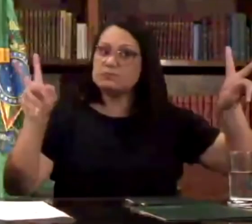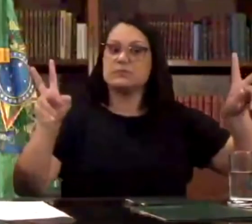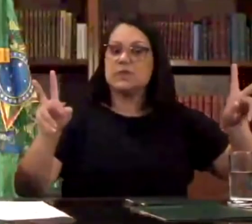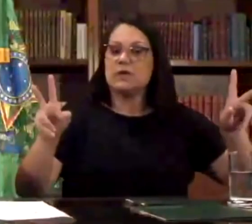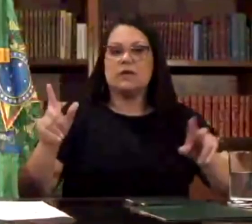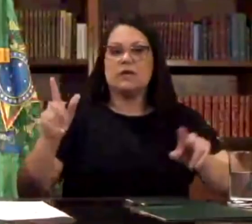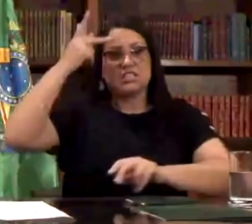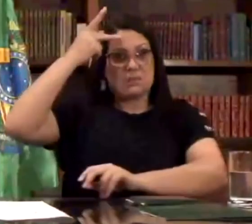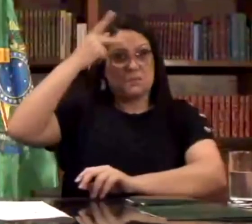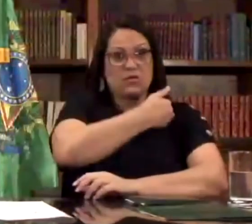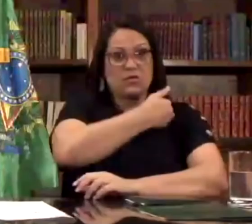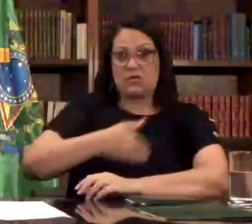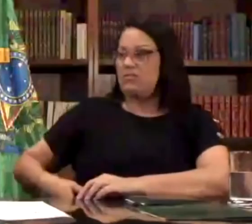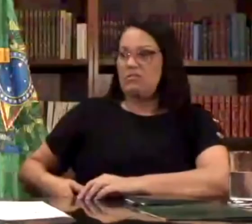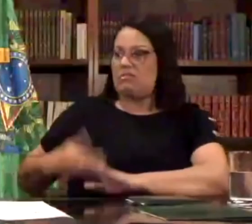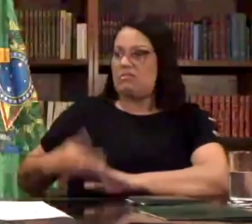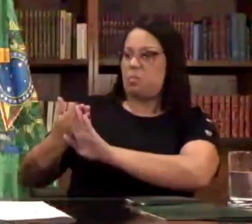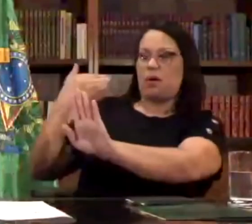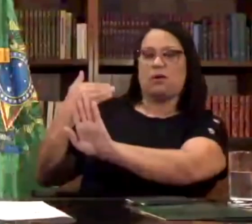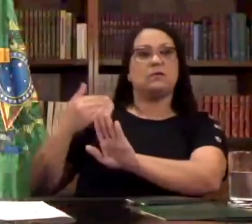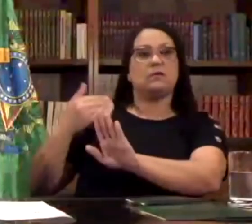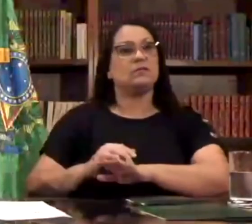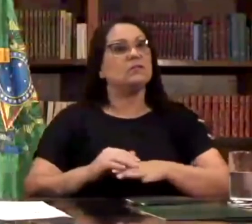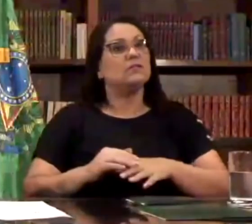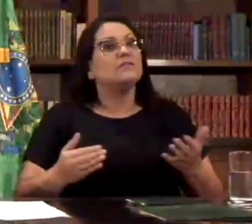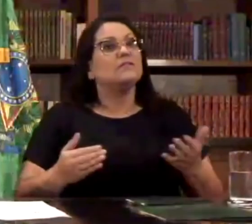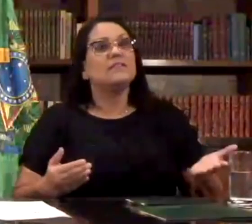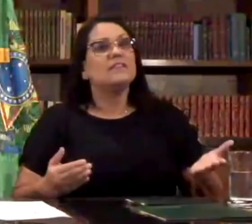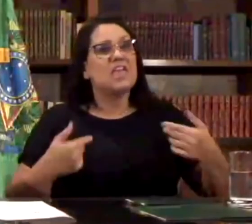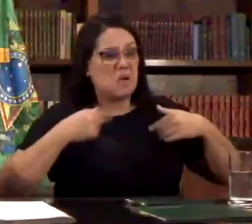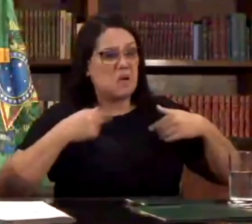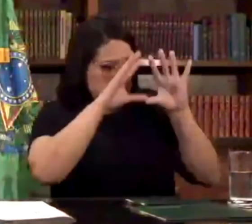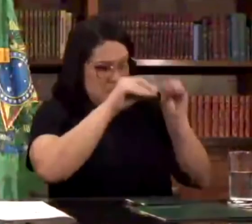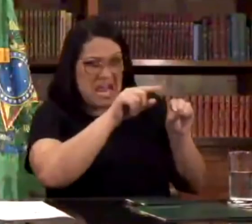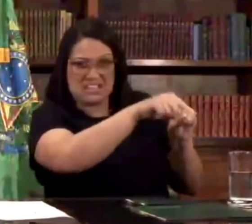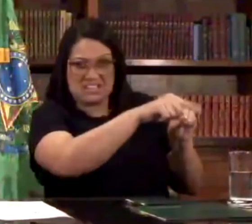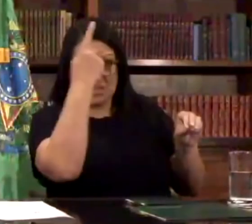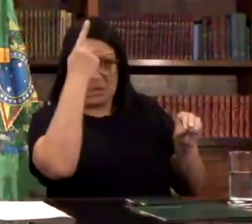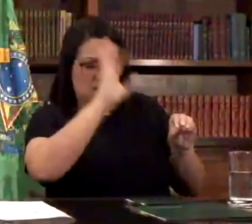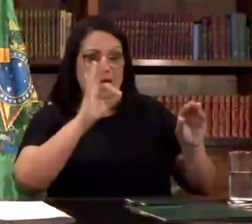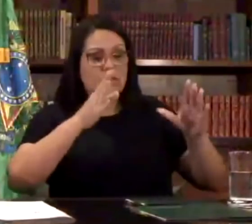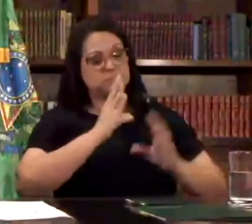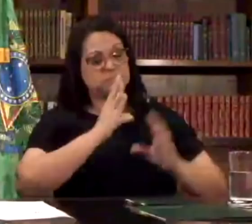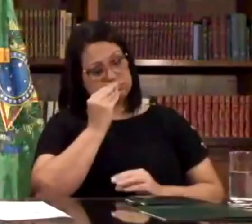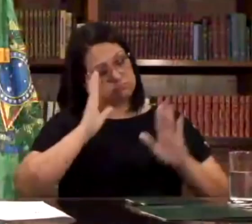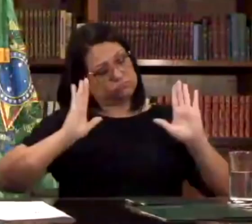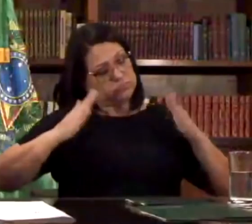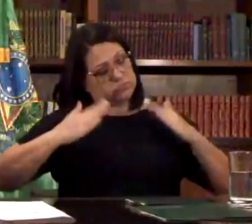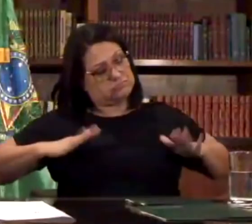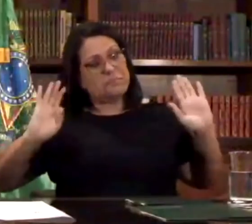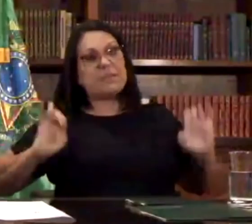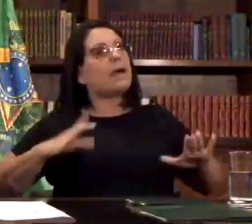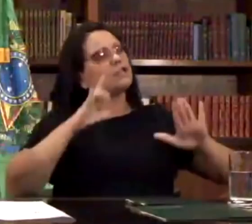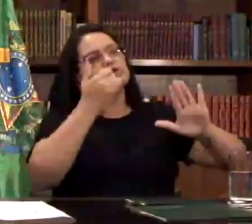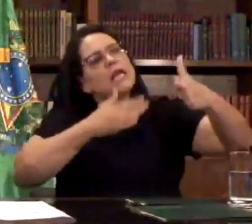o governador de São Paulo resolveu romper comigo. E você pode ver, você não vê atacando ele, criticando. Eu estou sempre na minha, quieto. Agora, chega um ponto, tem